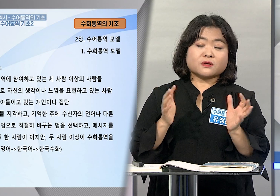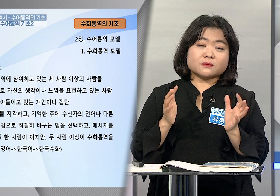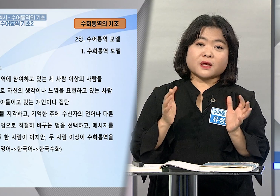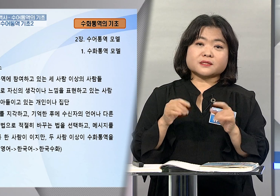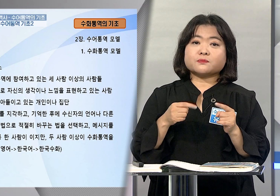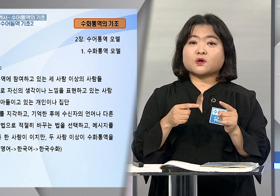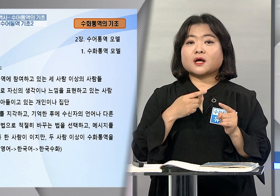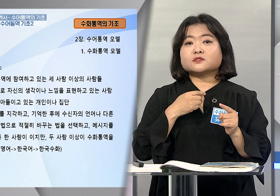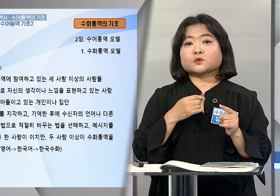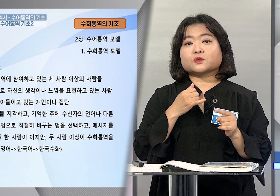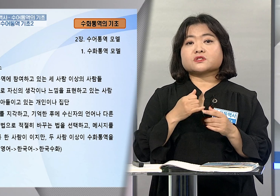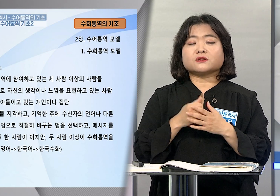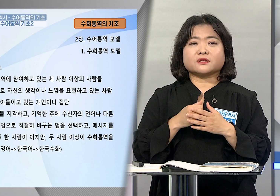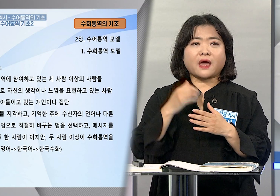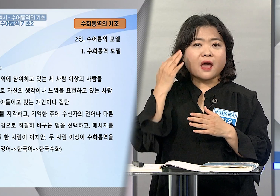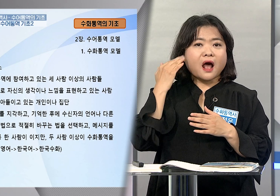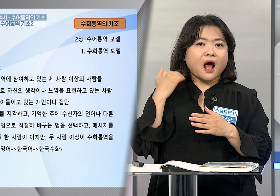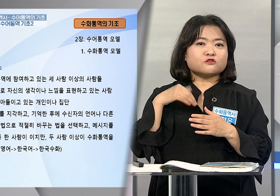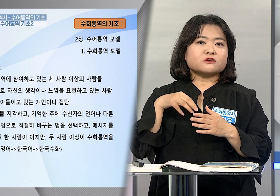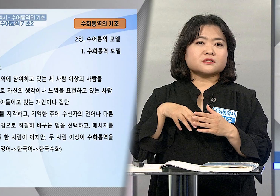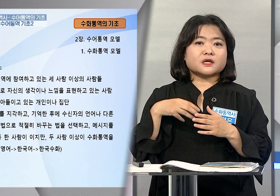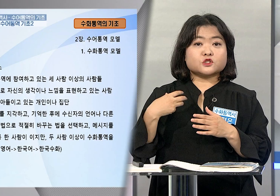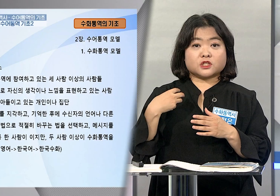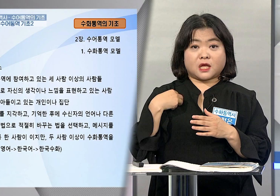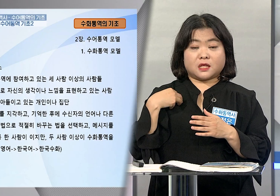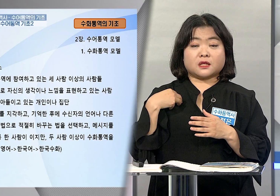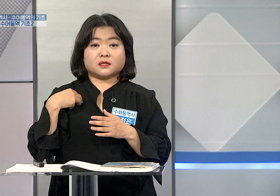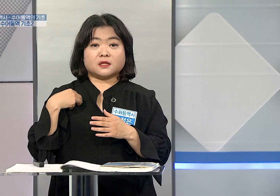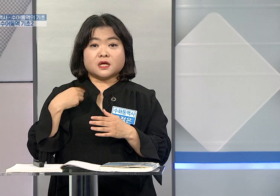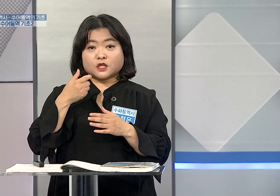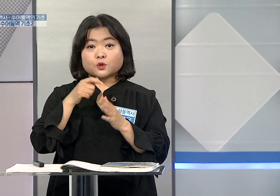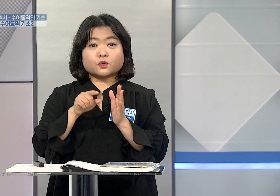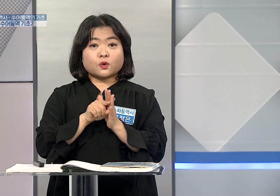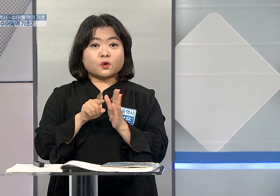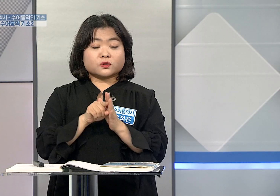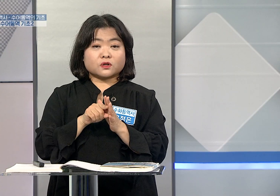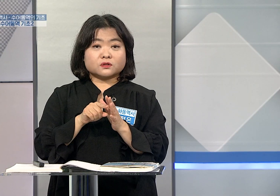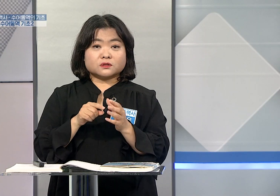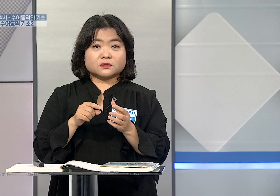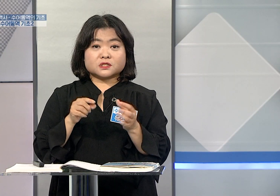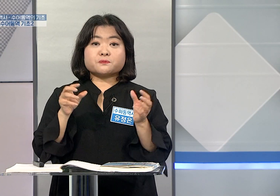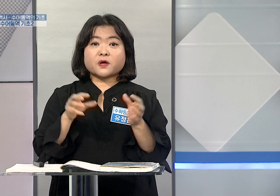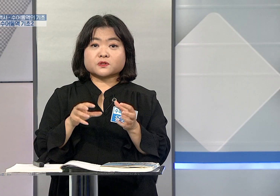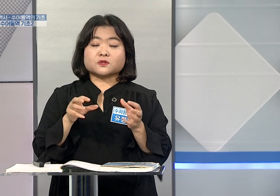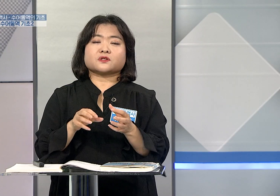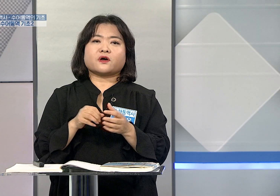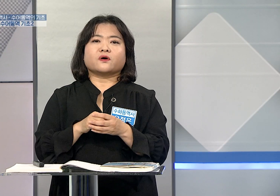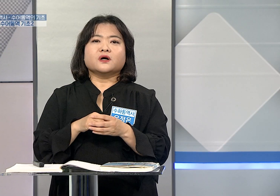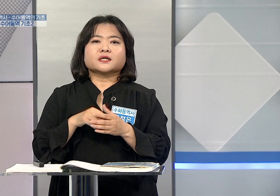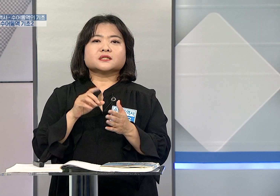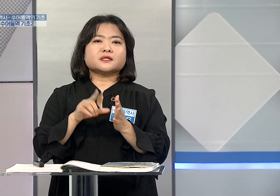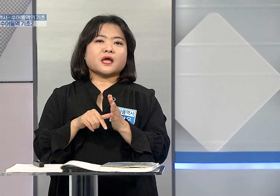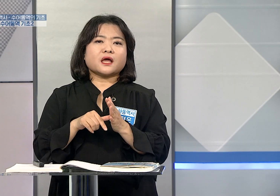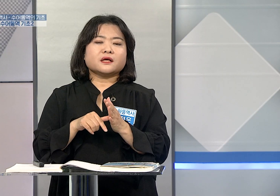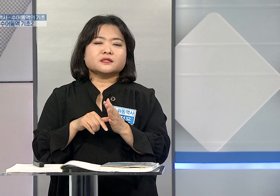모임에 참석한 적도 있었는데 한국에서 개최된 기독교 어떤 집회였었어요. 그때